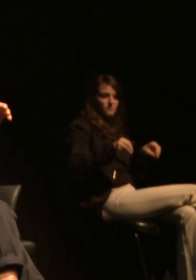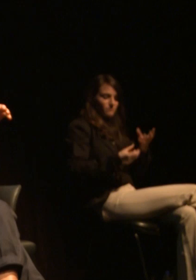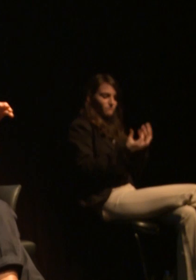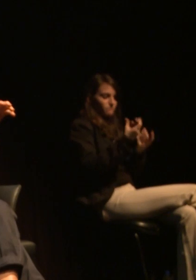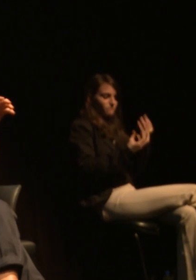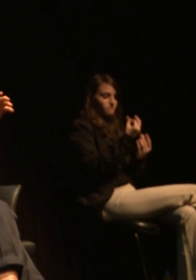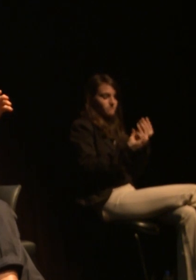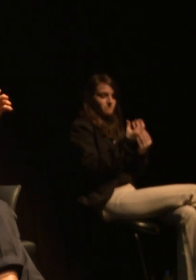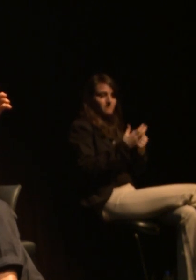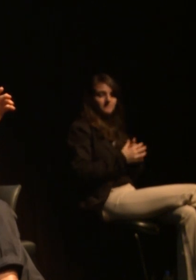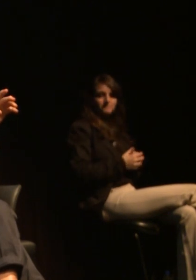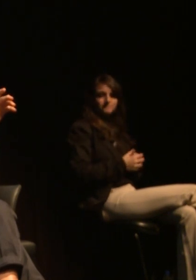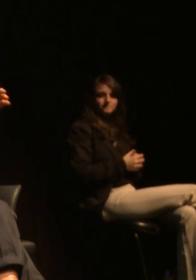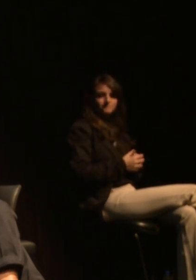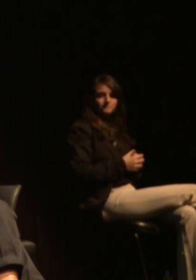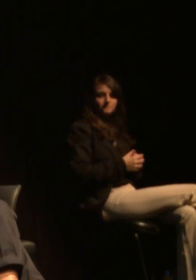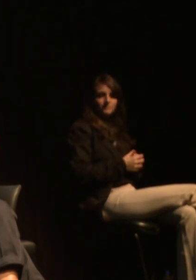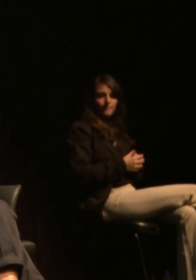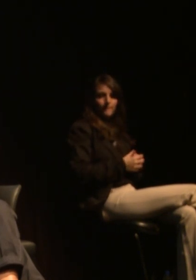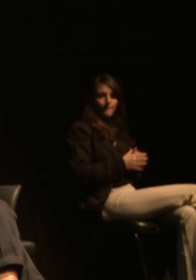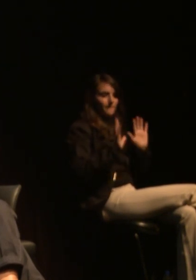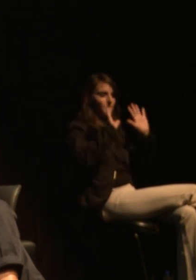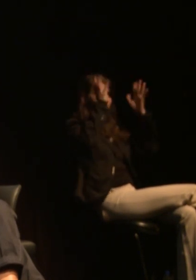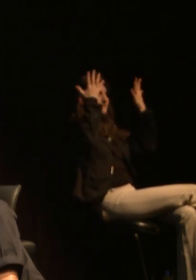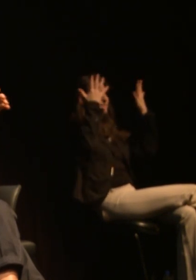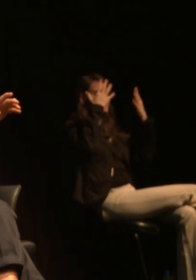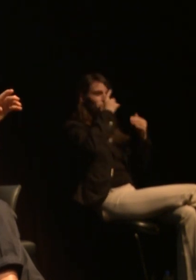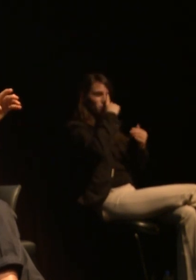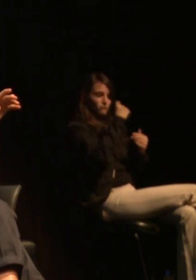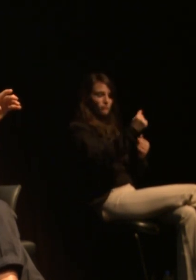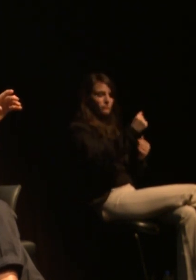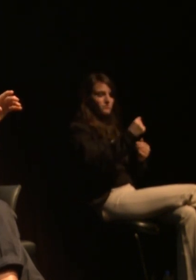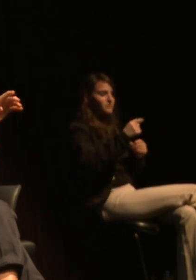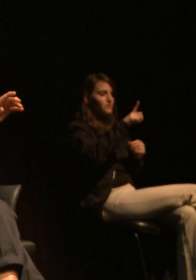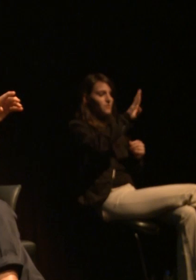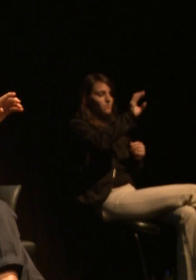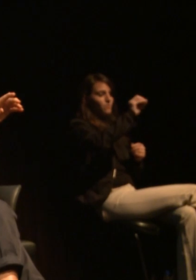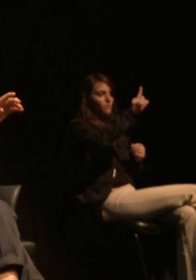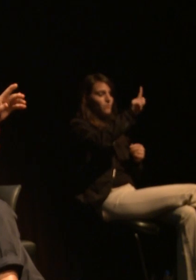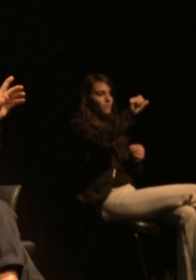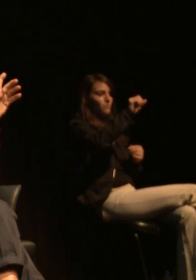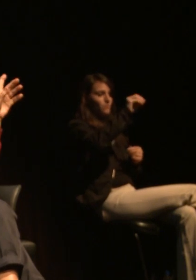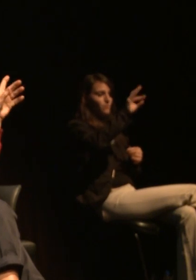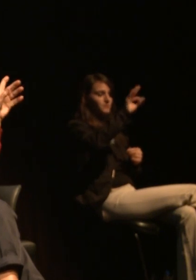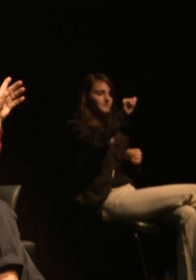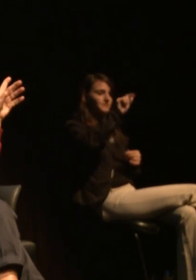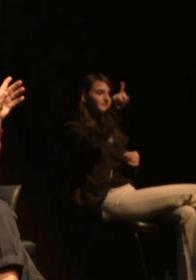fervendo, no Festival de Bruxas de Bogotá,